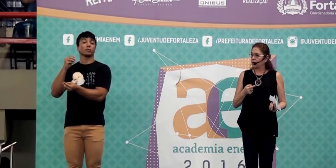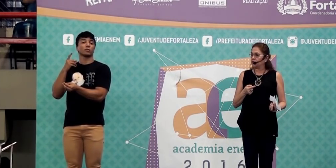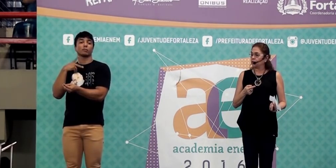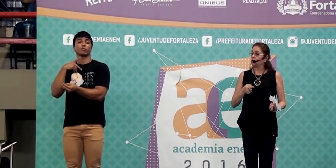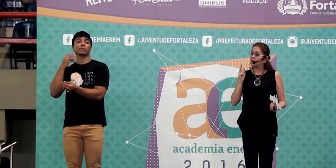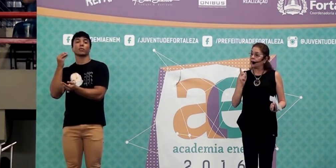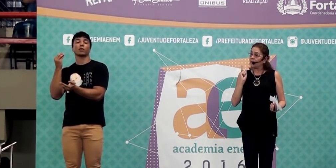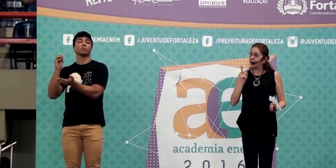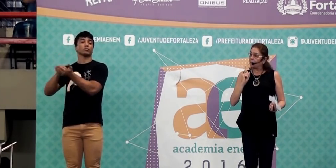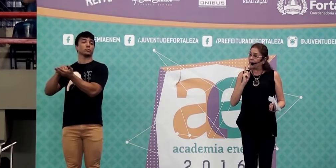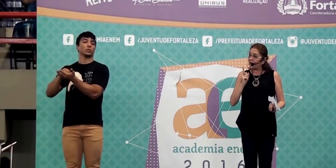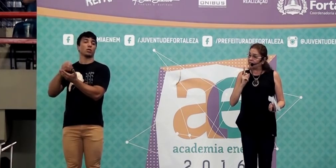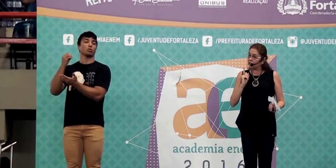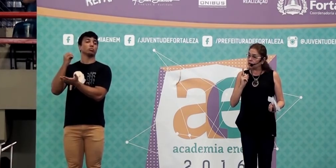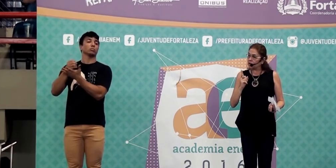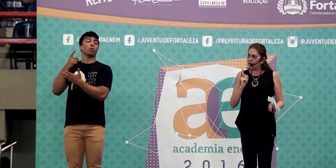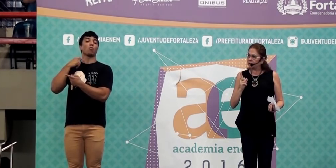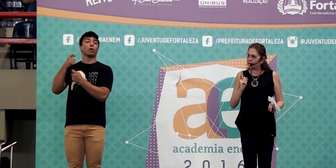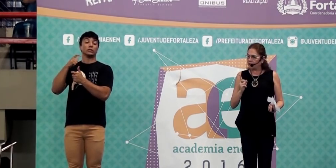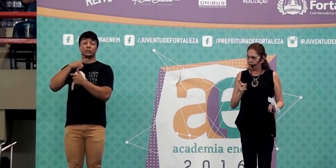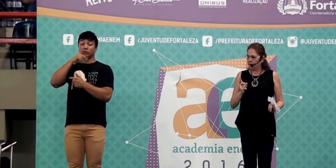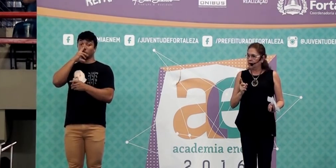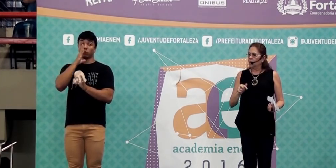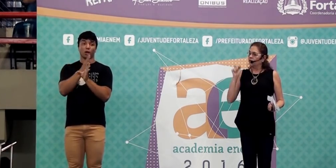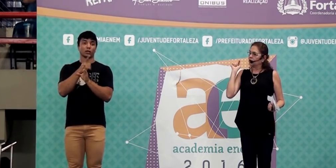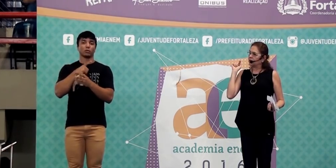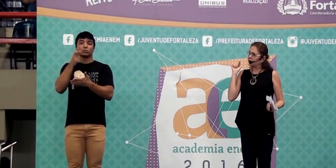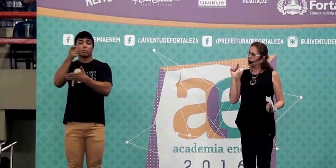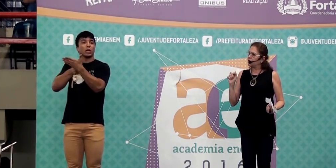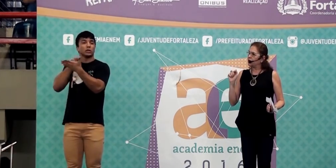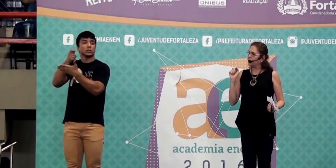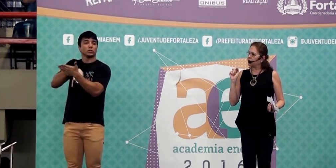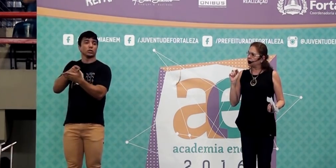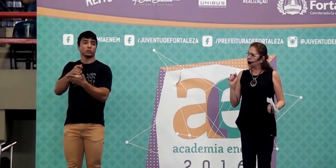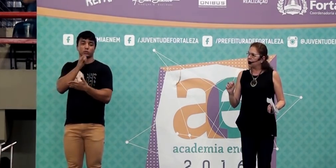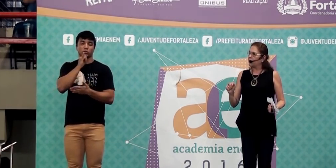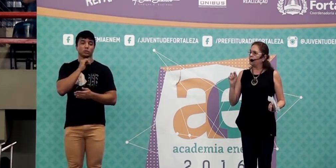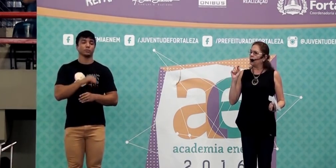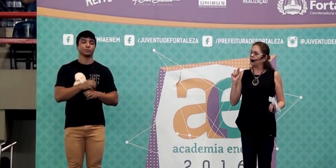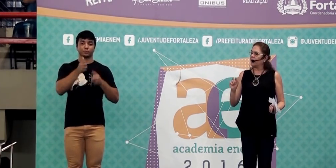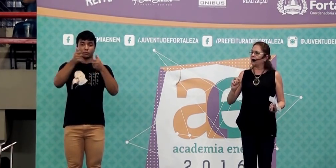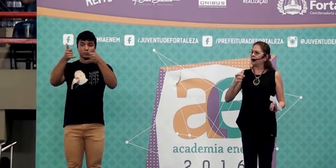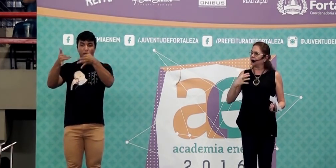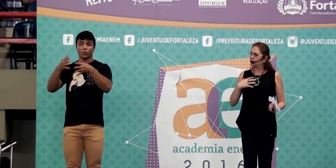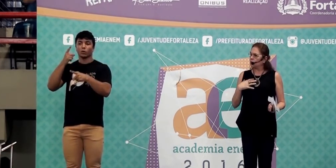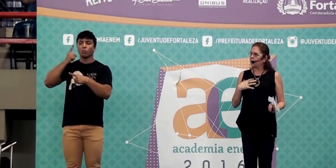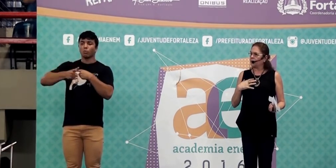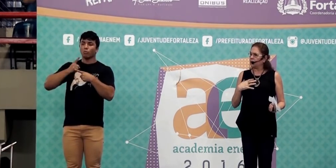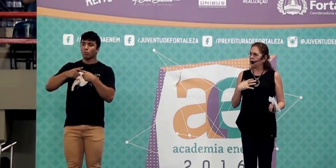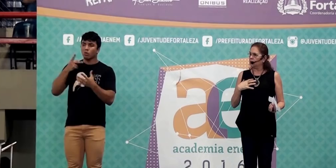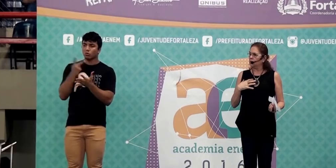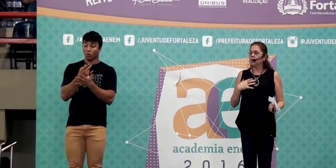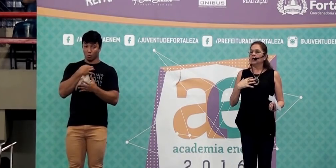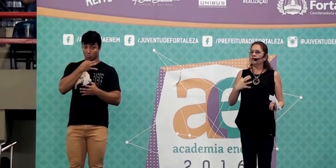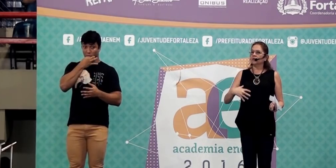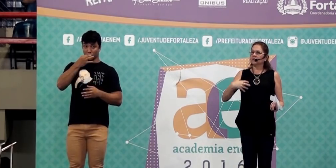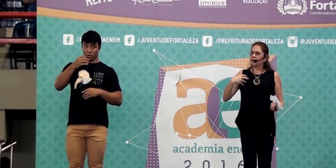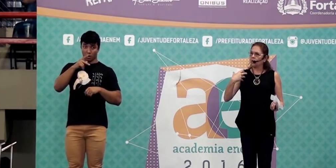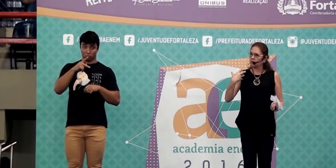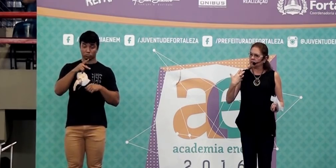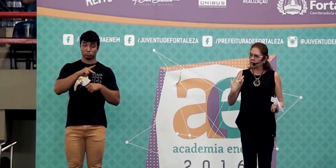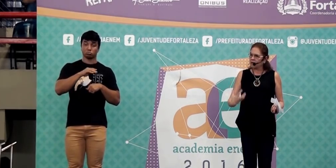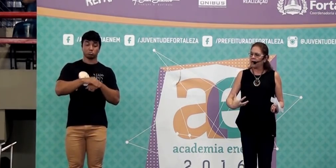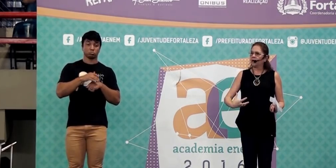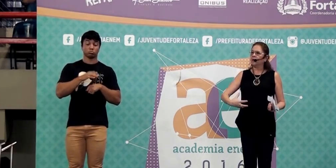penalizado por isso. O tema era persistência. Você tinha que dizer por que, na sua opinião,